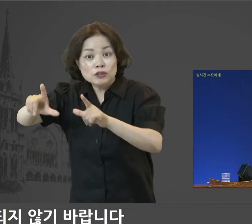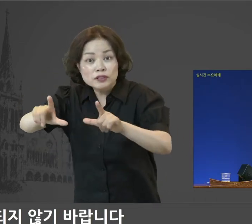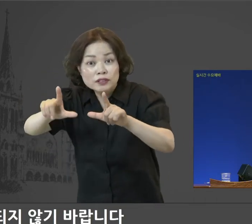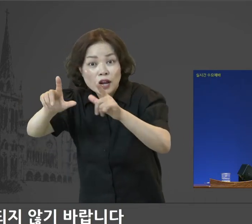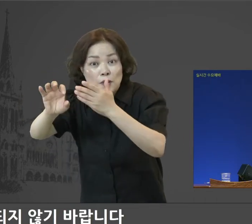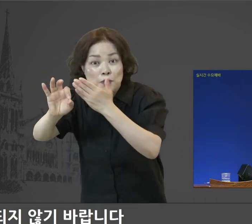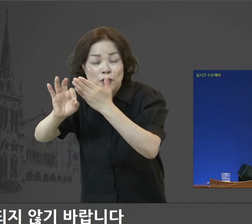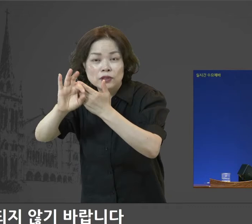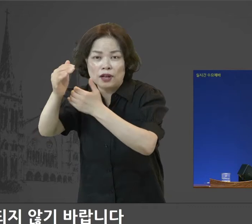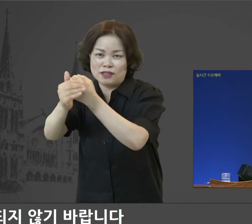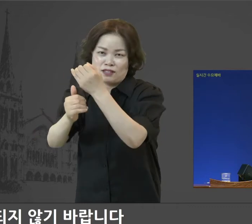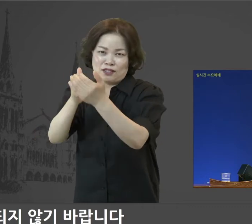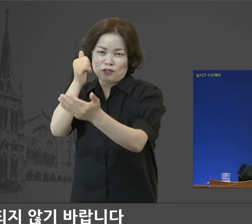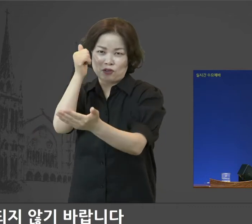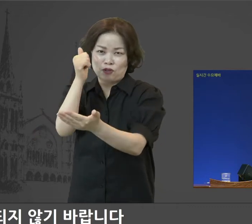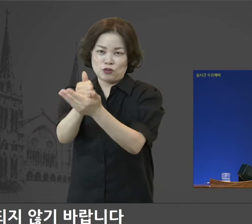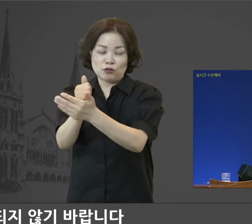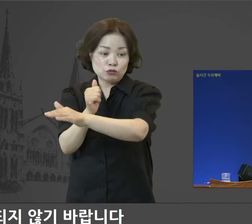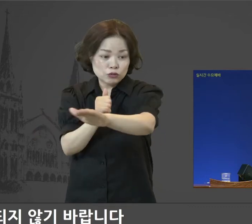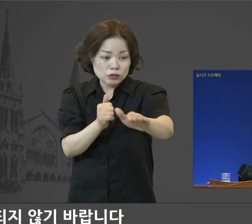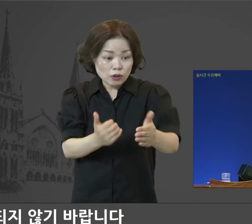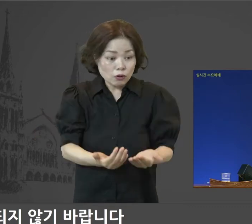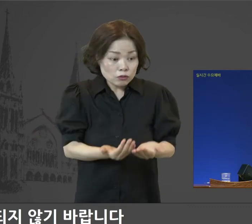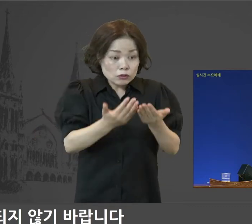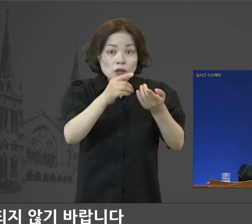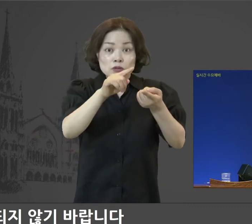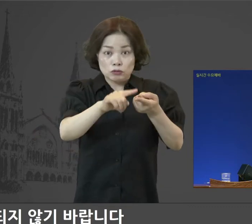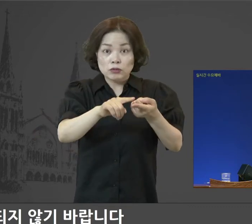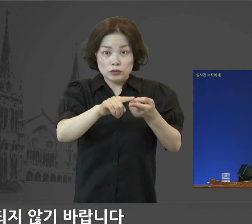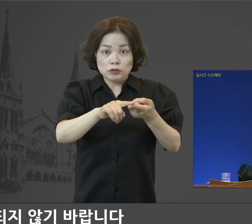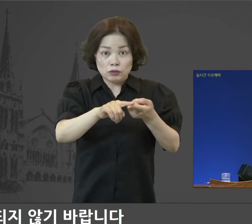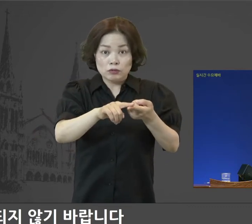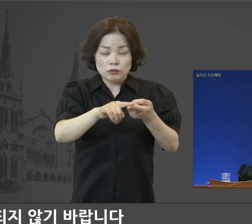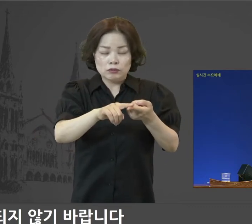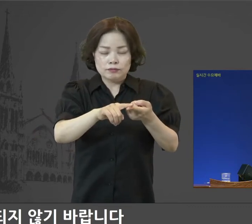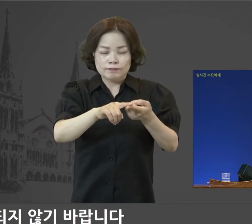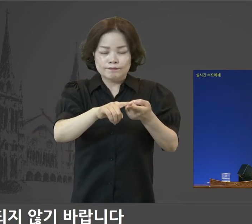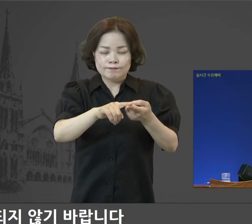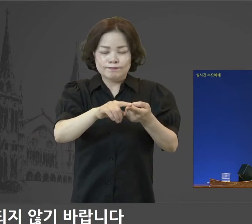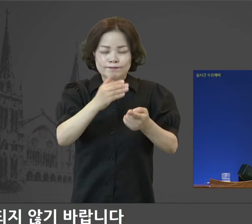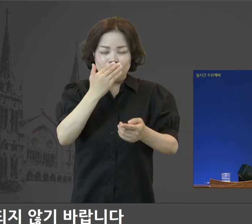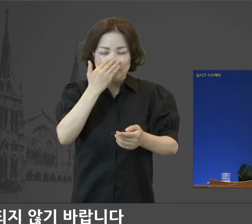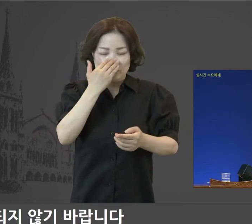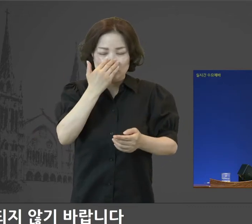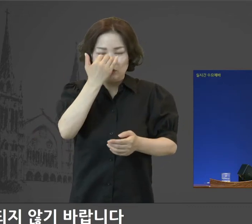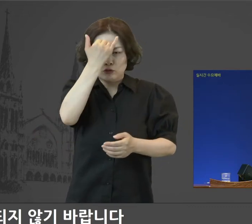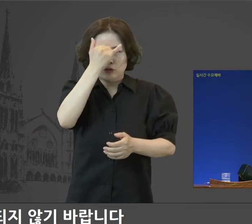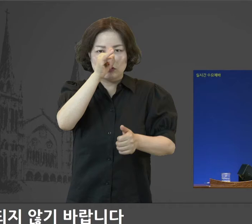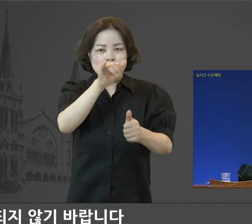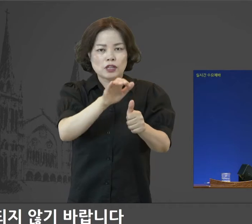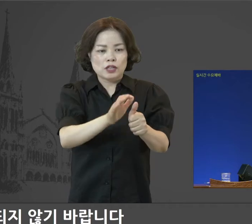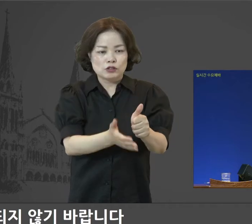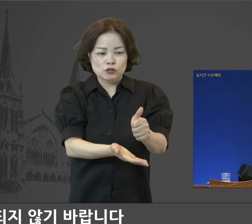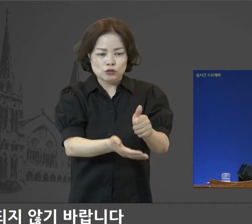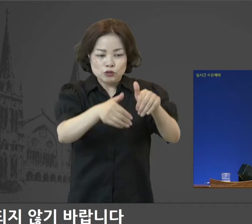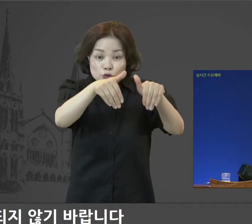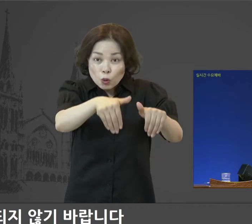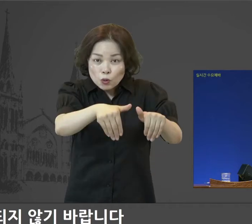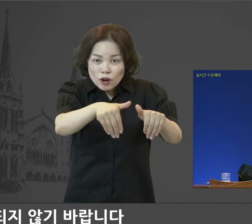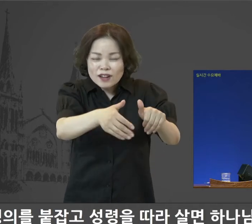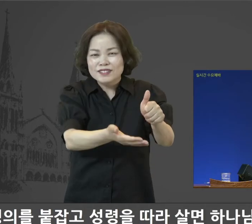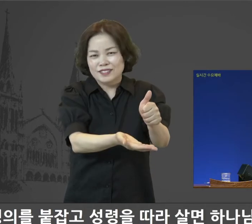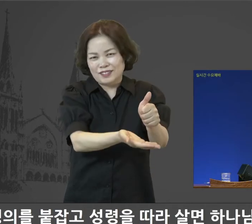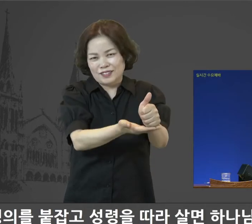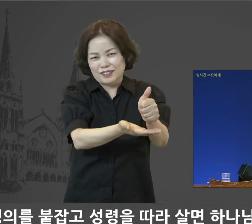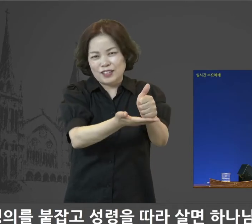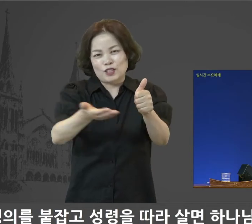나중에 하나님께서 우리가 헌신한 것들에 대해서 착하고 충성된 종아 잘했다 칭찬해